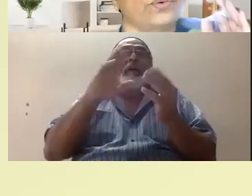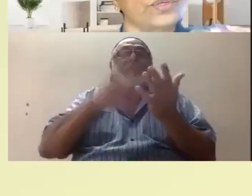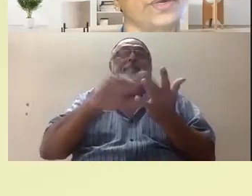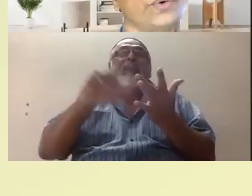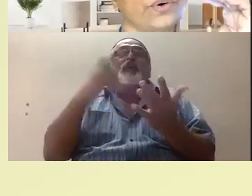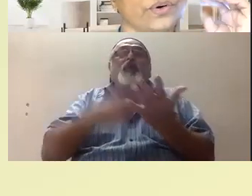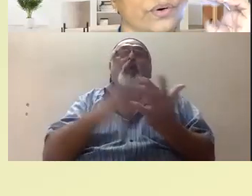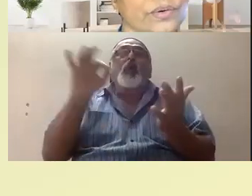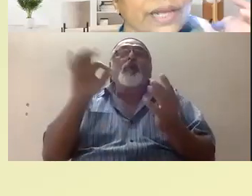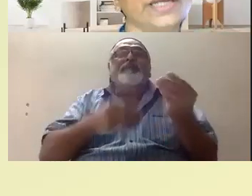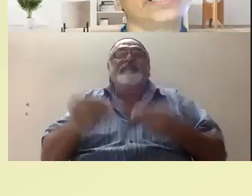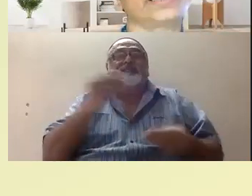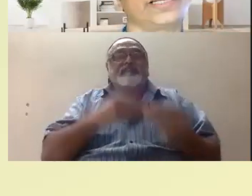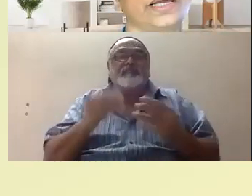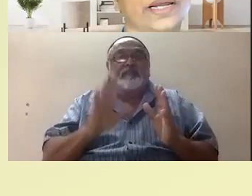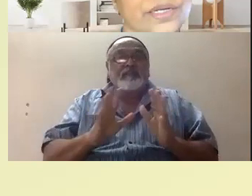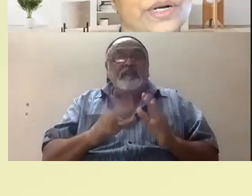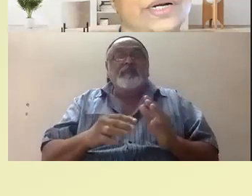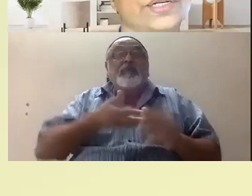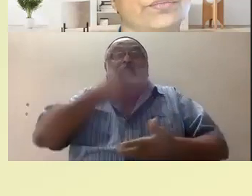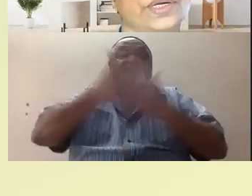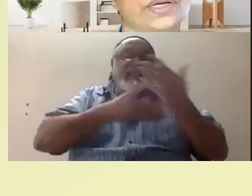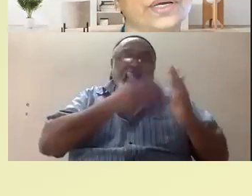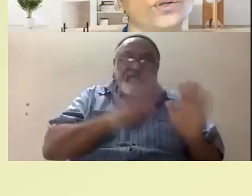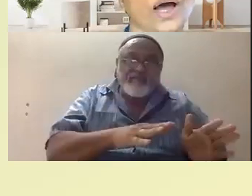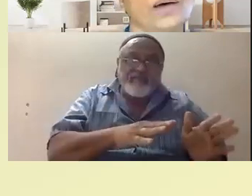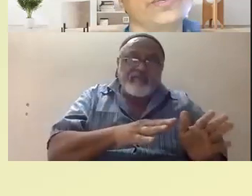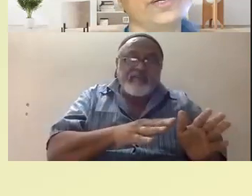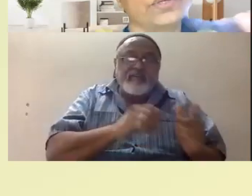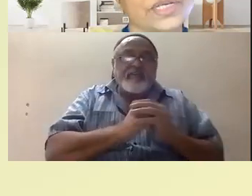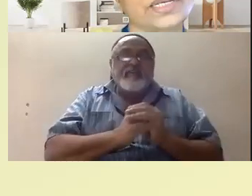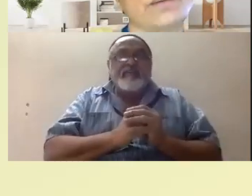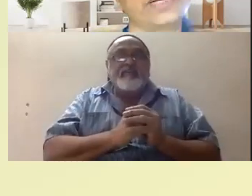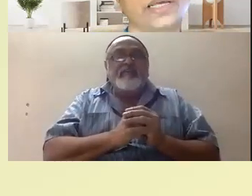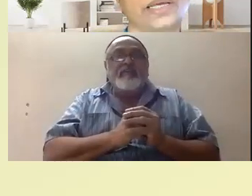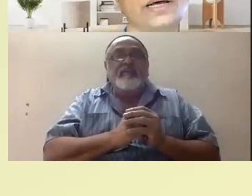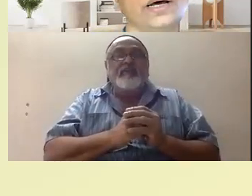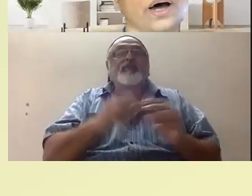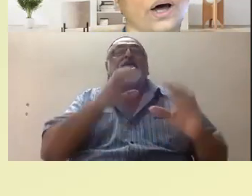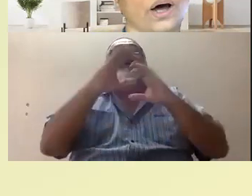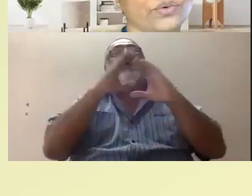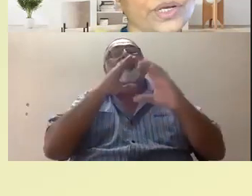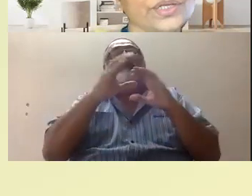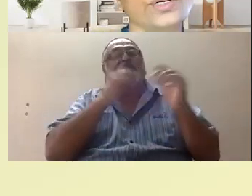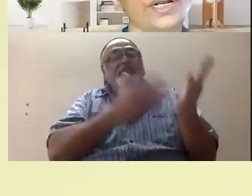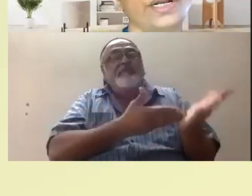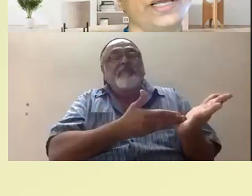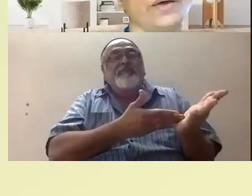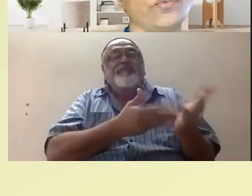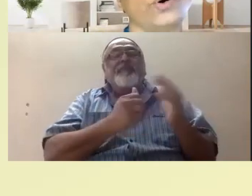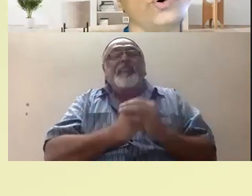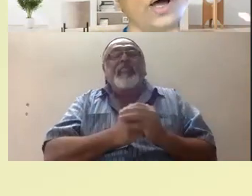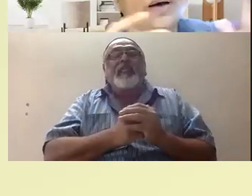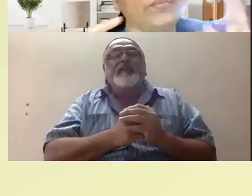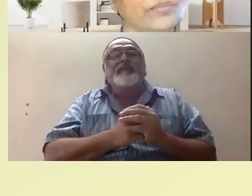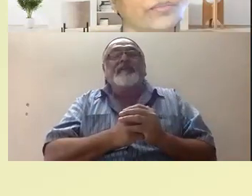और उसमें वो ट्रेनिंग देते हैं एंटरप्रेन्योरशिप की. तो हमने उनसे संपर्क किया और उनकी जो ट्रेनिंग है